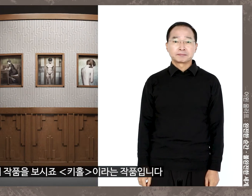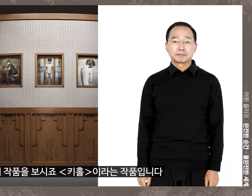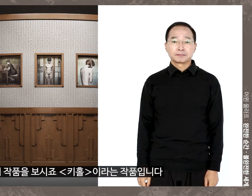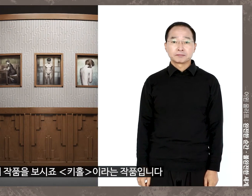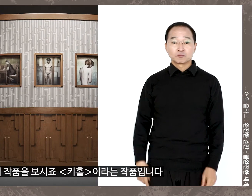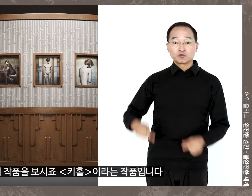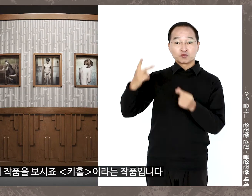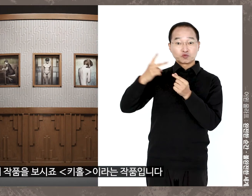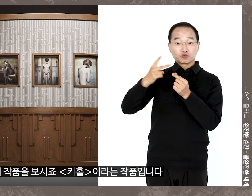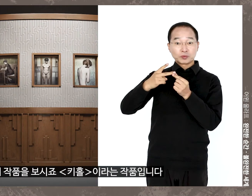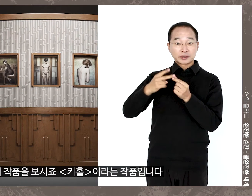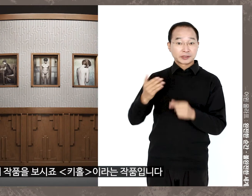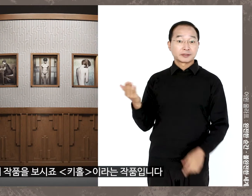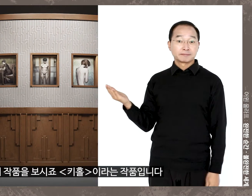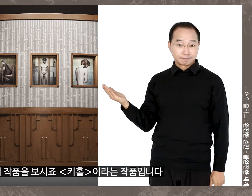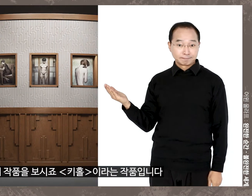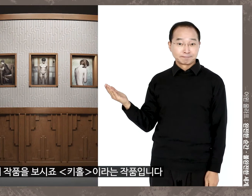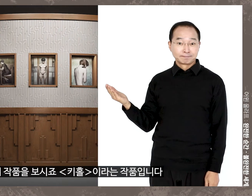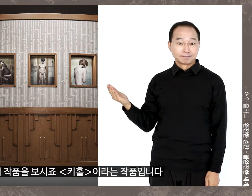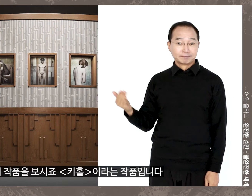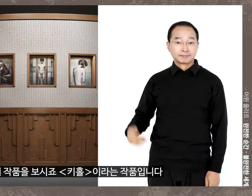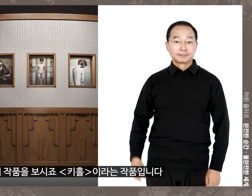두 번째 작품을 보시죠.